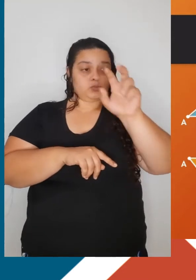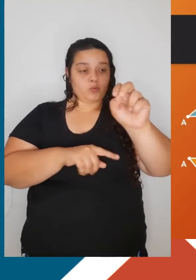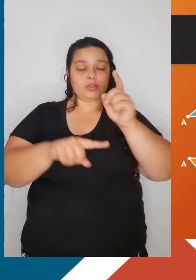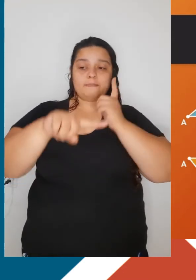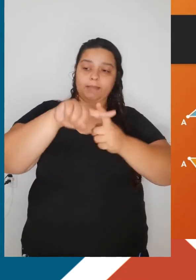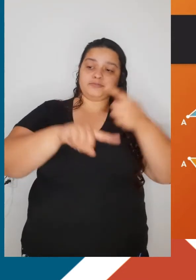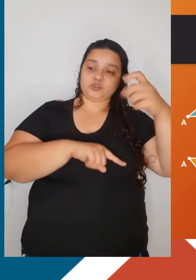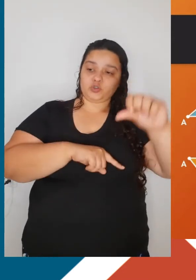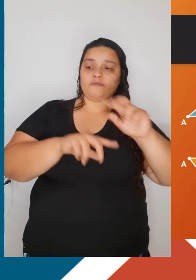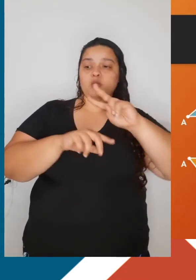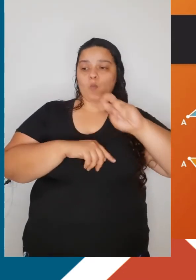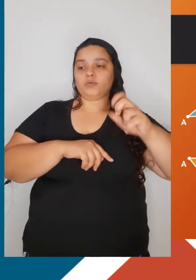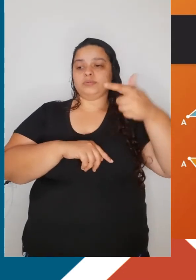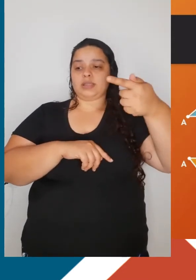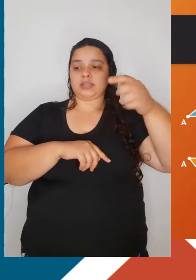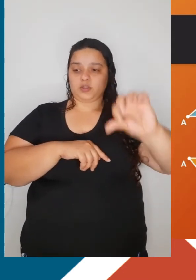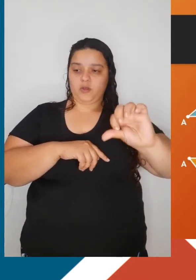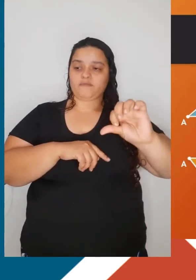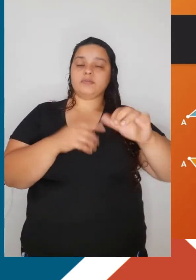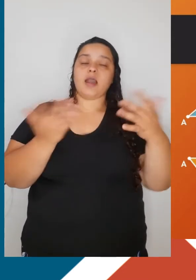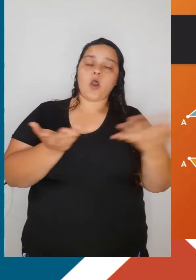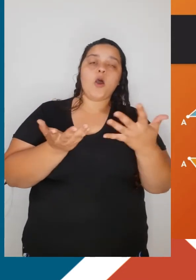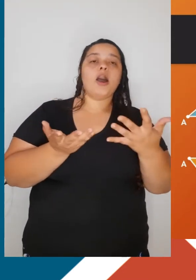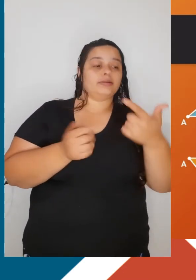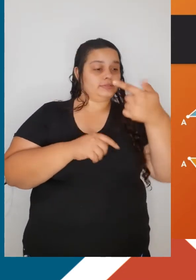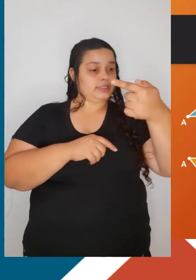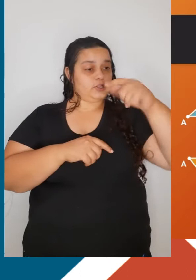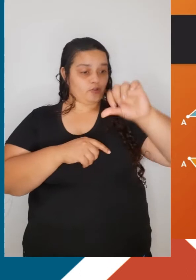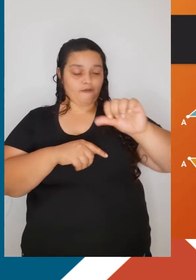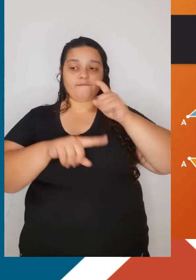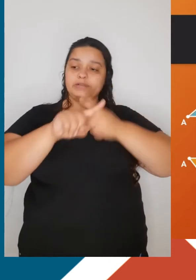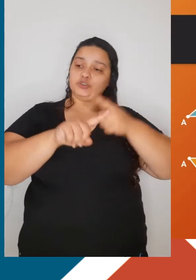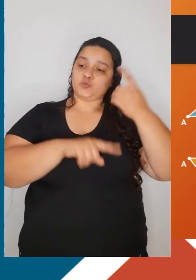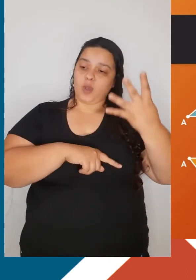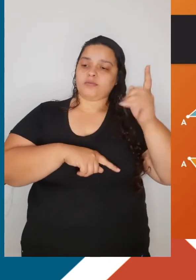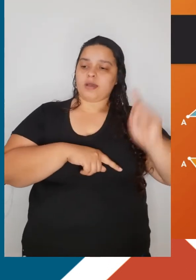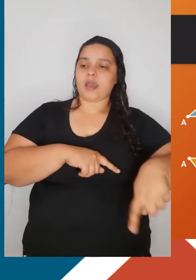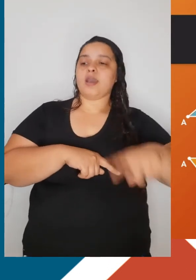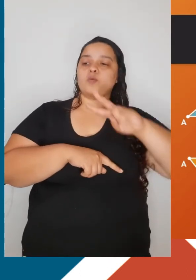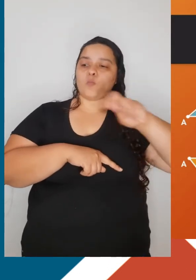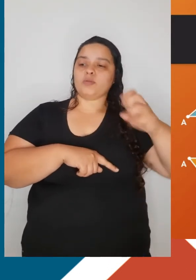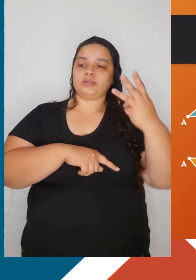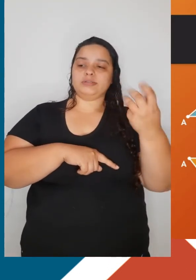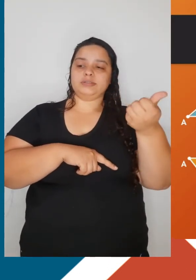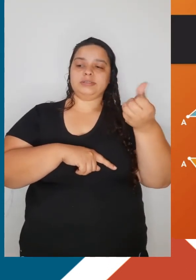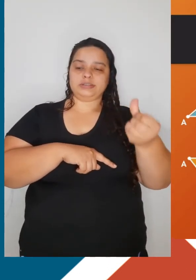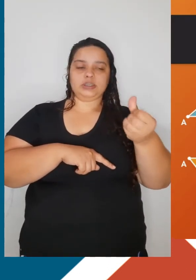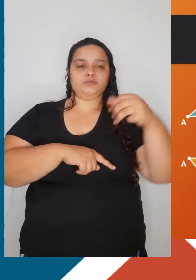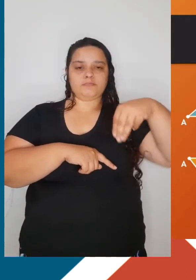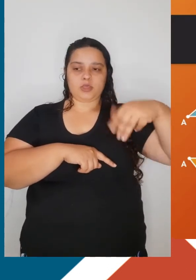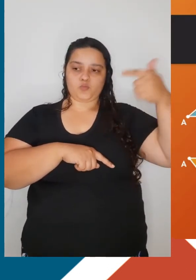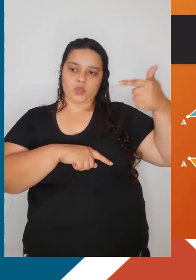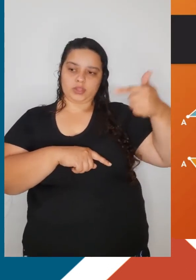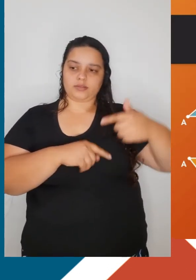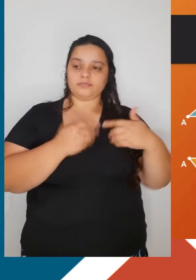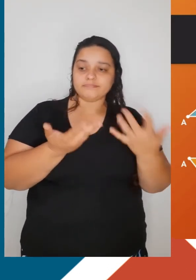mais 29 é igual a 79. E com isso, 79 vezes 4 é igual a 316 metros